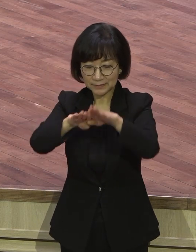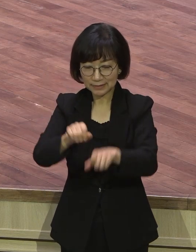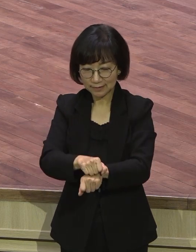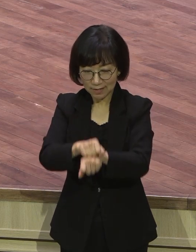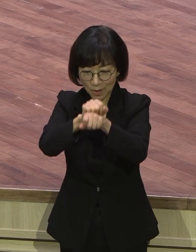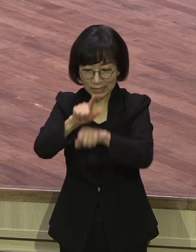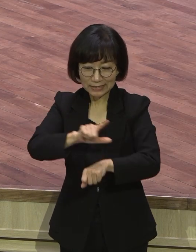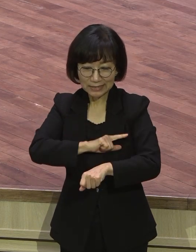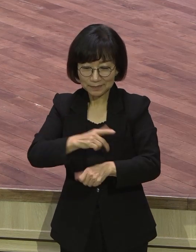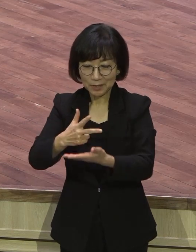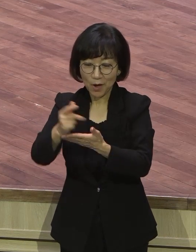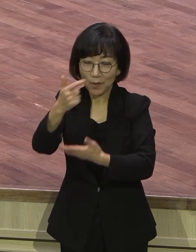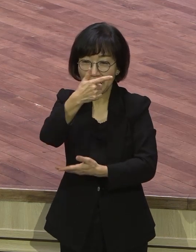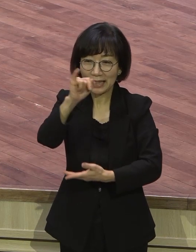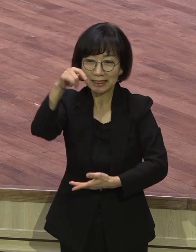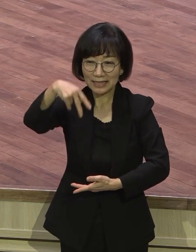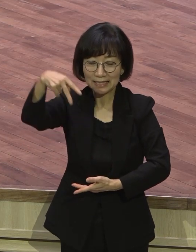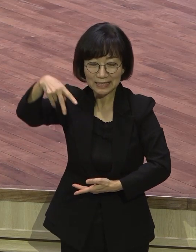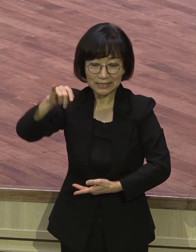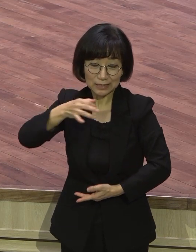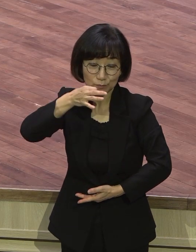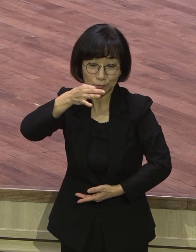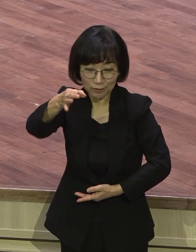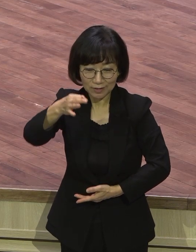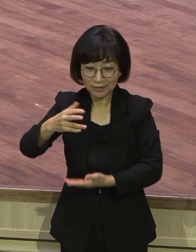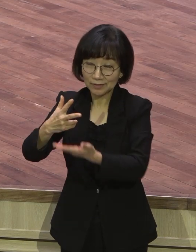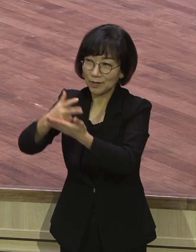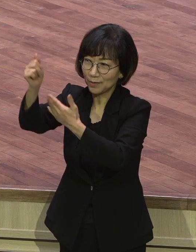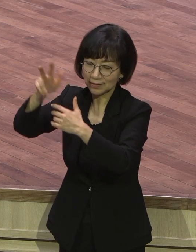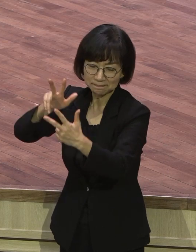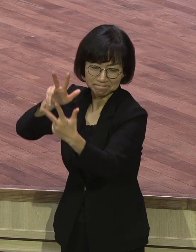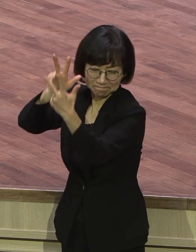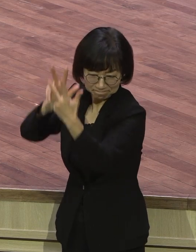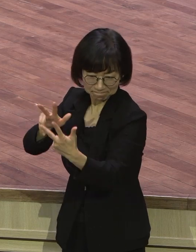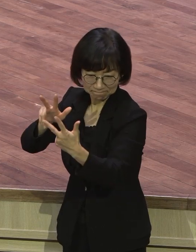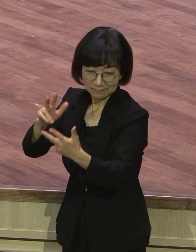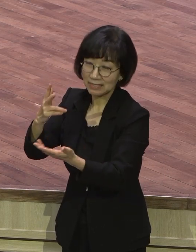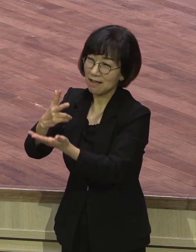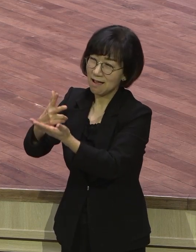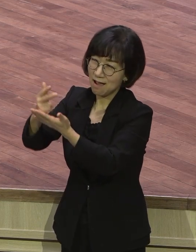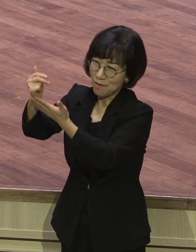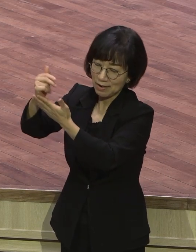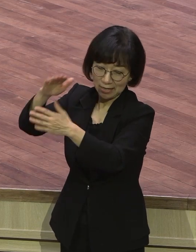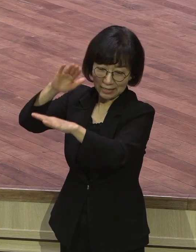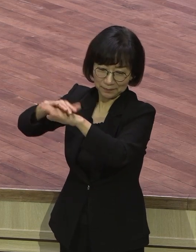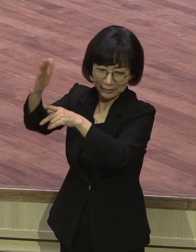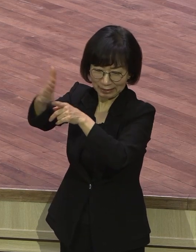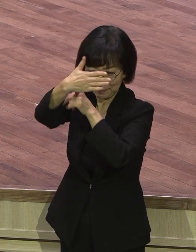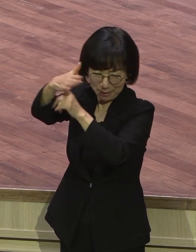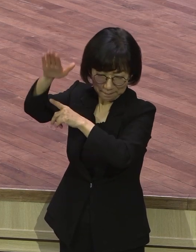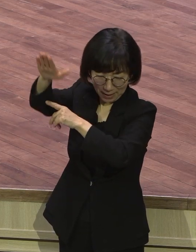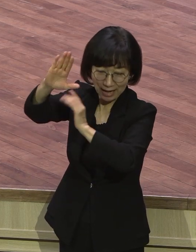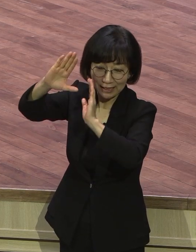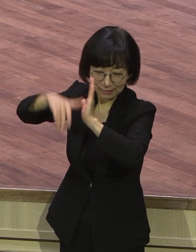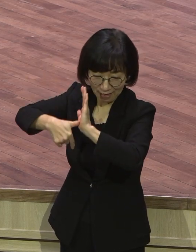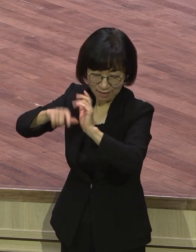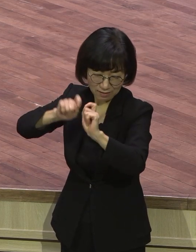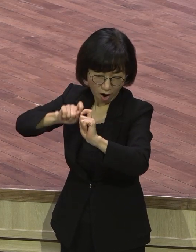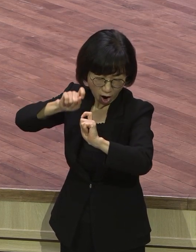이름을 요아 니시라 하고 이르되 요아께서 명세하기를 요아가 아멜레카 더불어 대대로 싸우리라